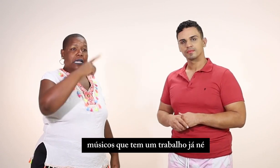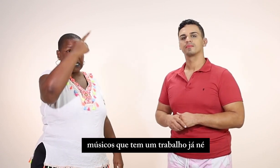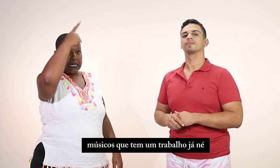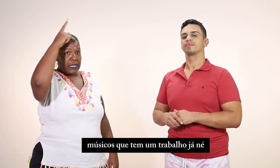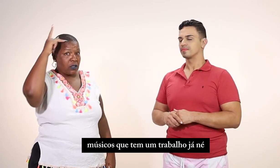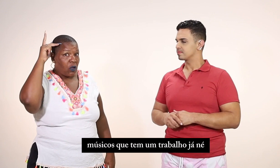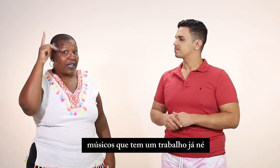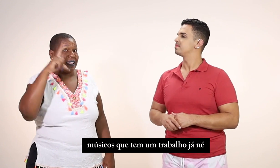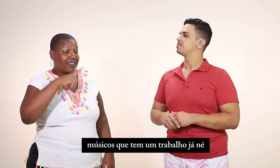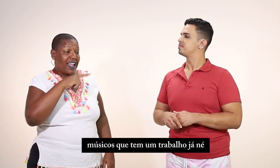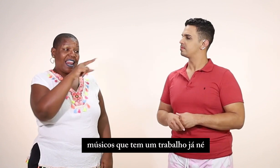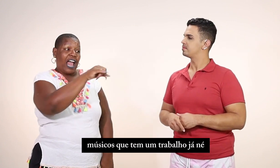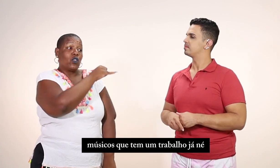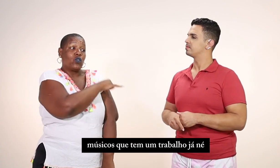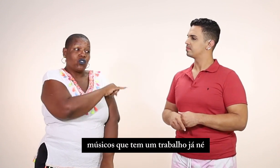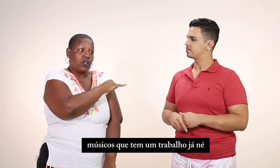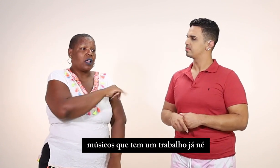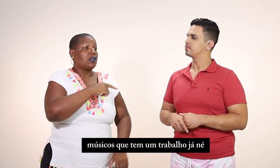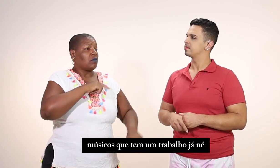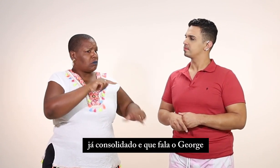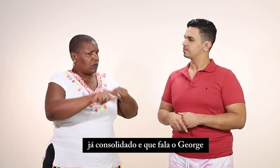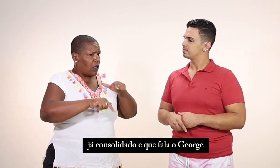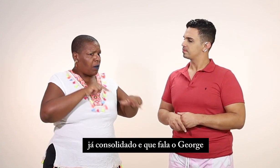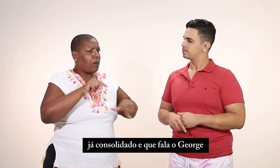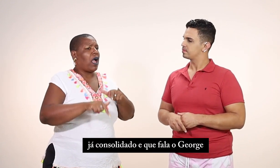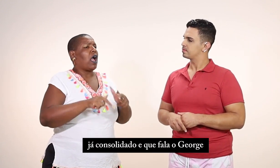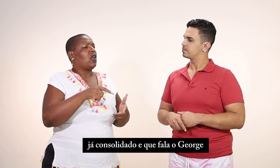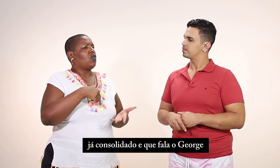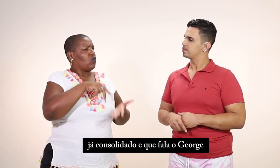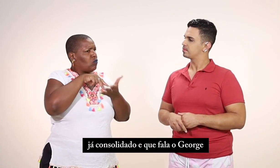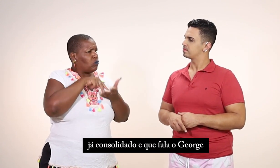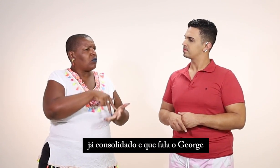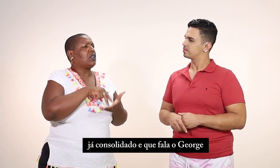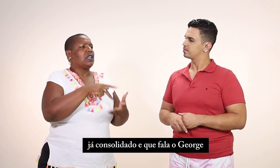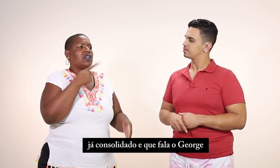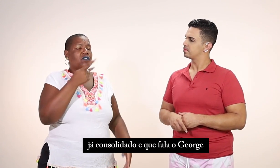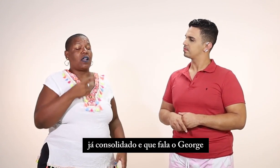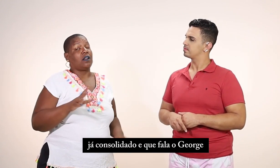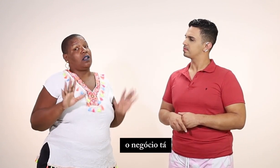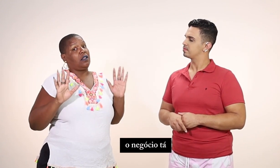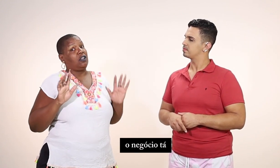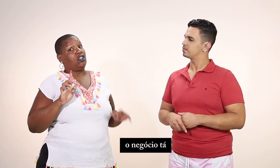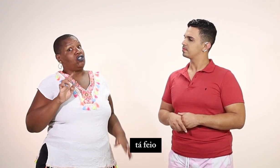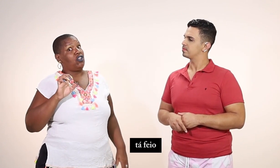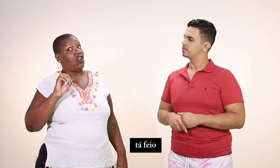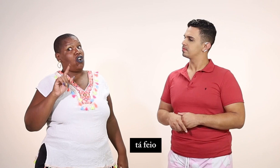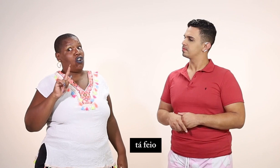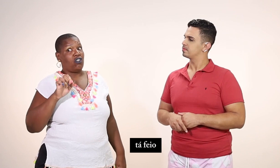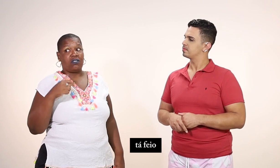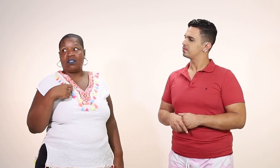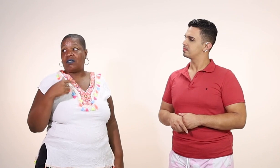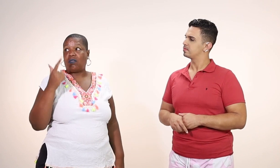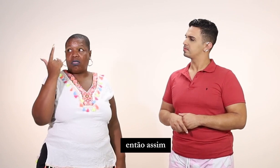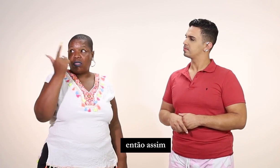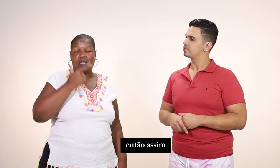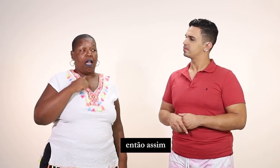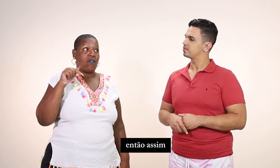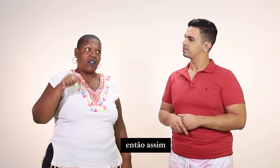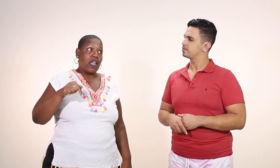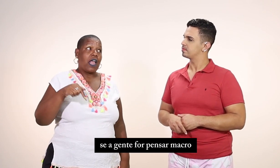um trabalho já, né, já consolidado e que falam, George, o negócio tá feio. Então, assim, se a